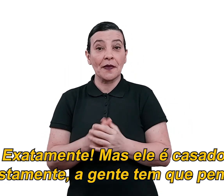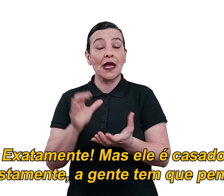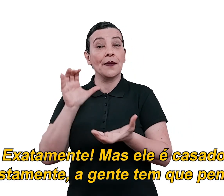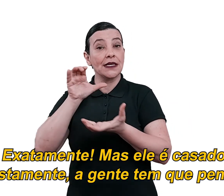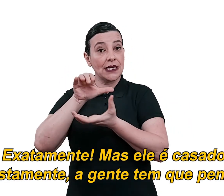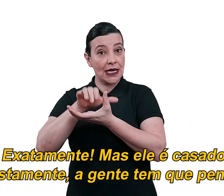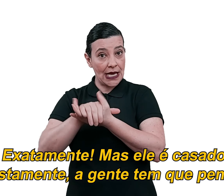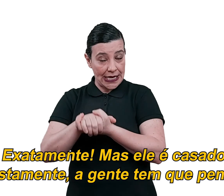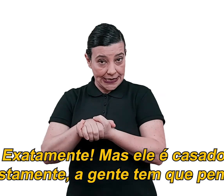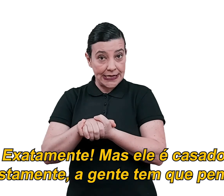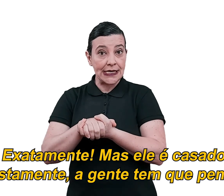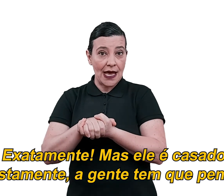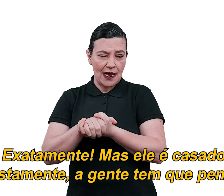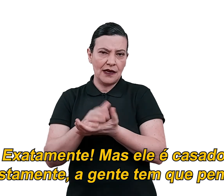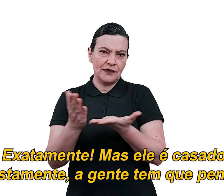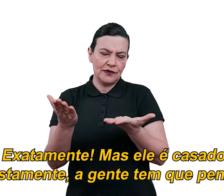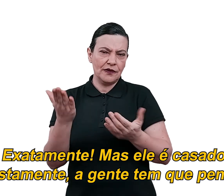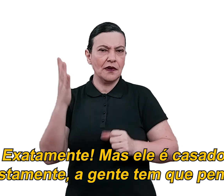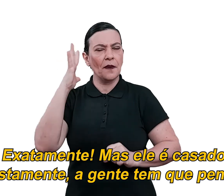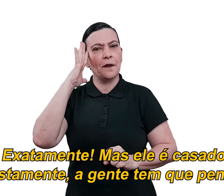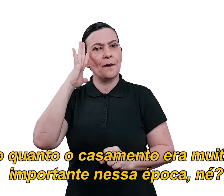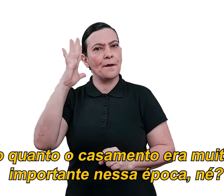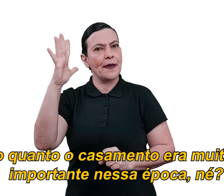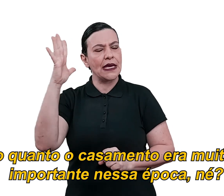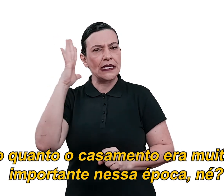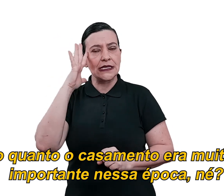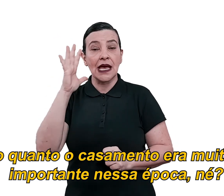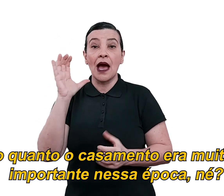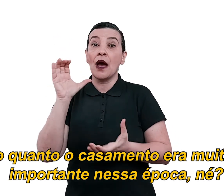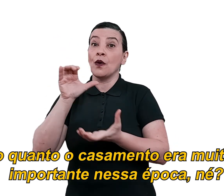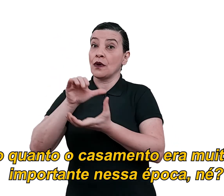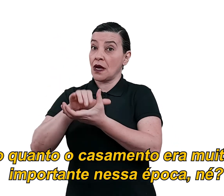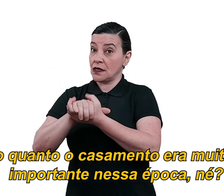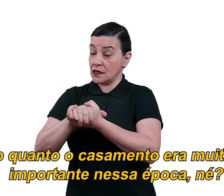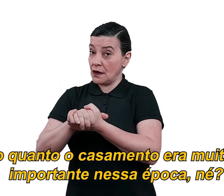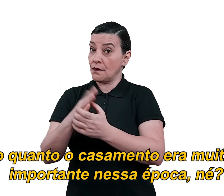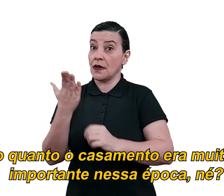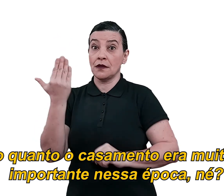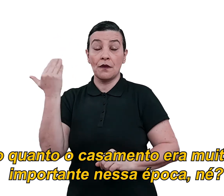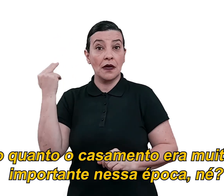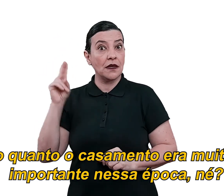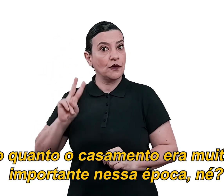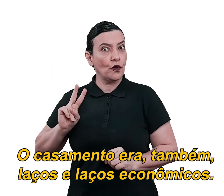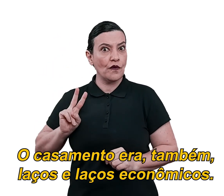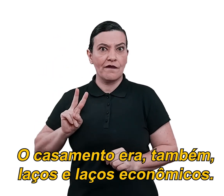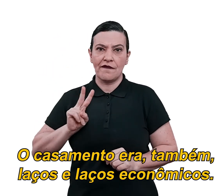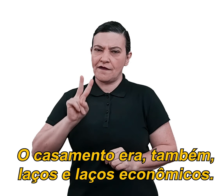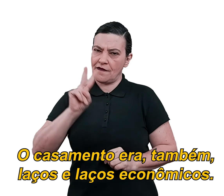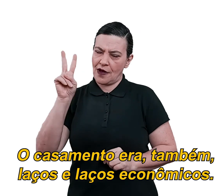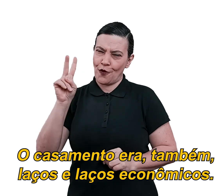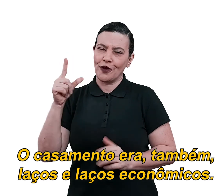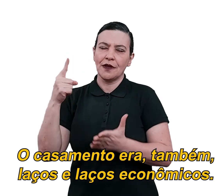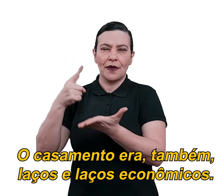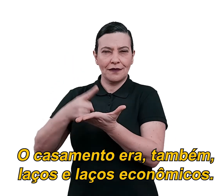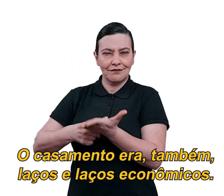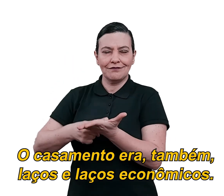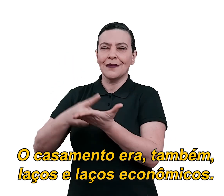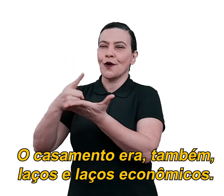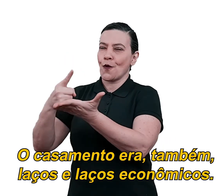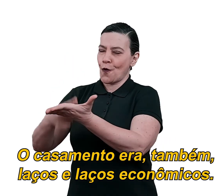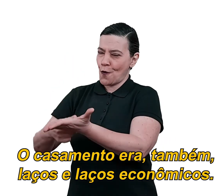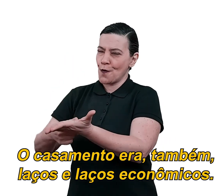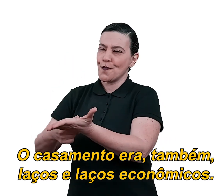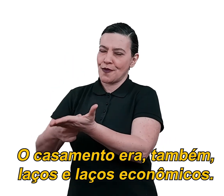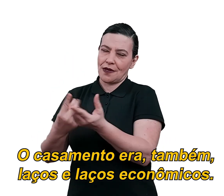ele é casado, justamente, né? A gente tem que pensar o quanto o casamento era muito importante nessa época, né? E o casamento eram